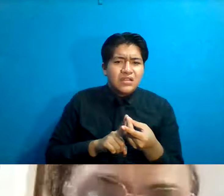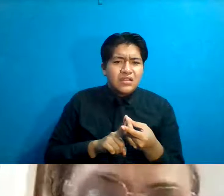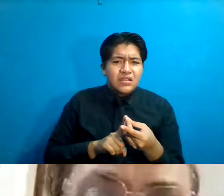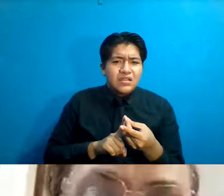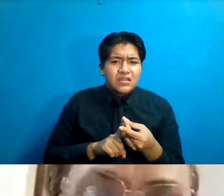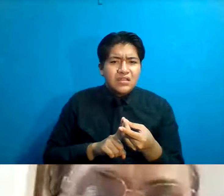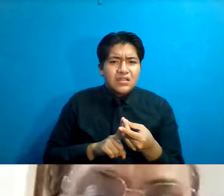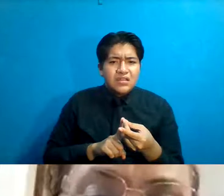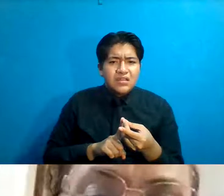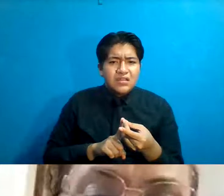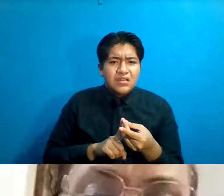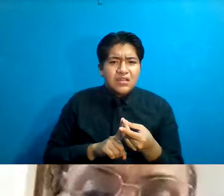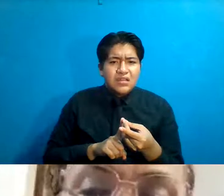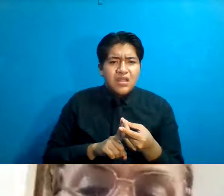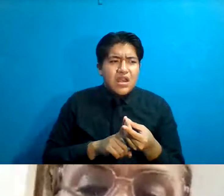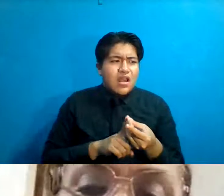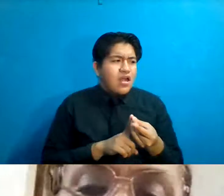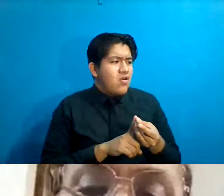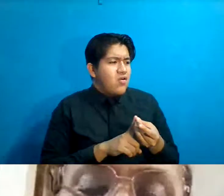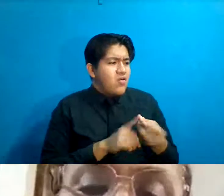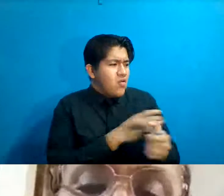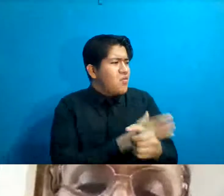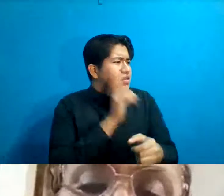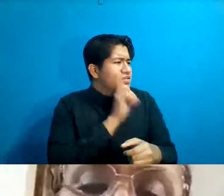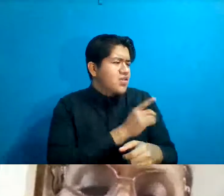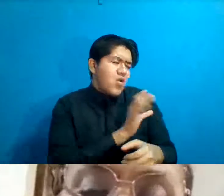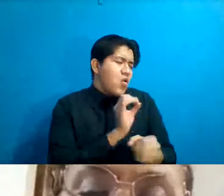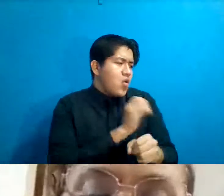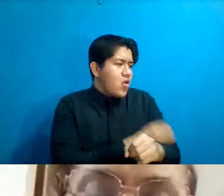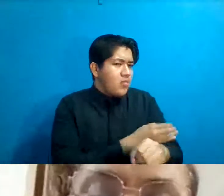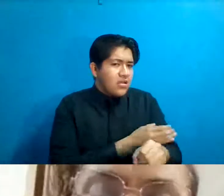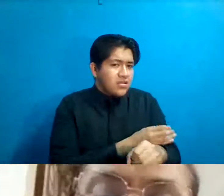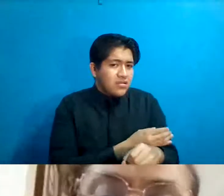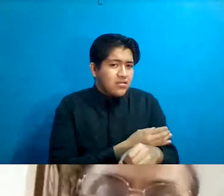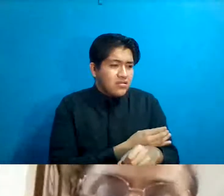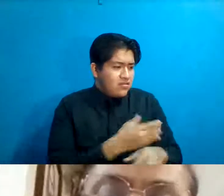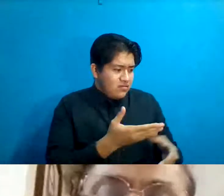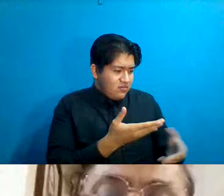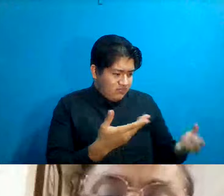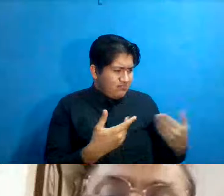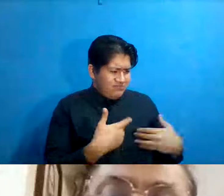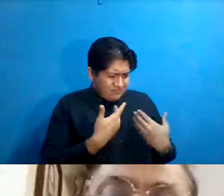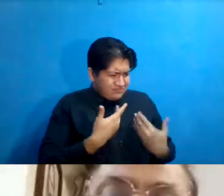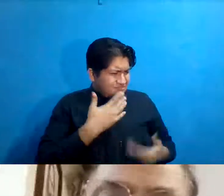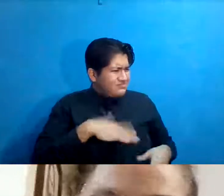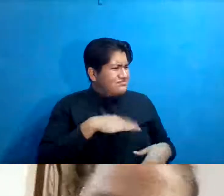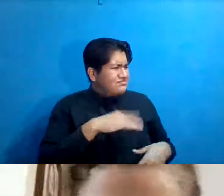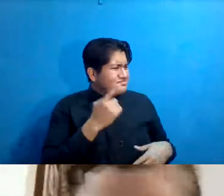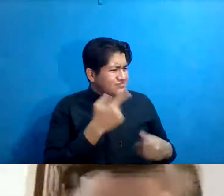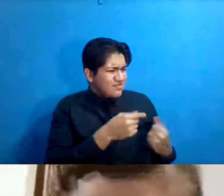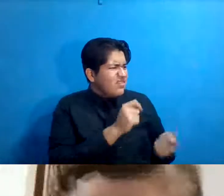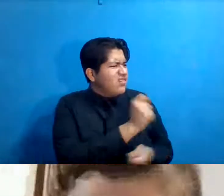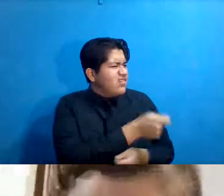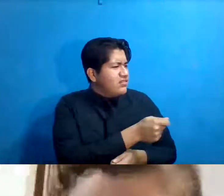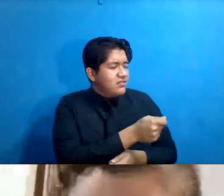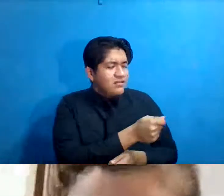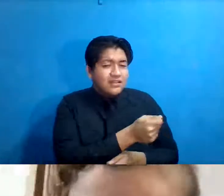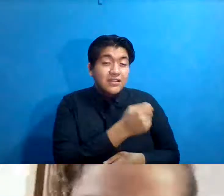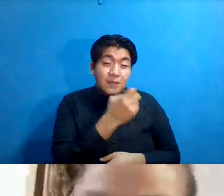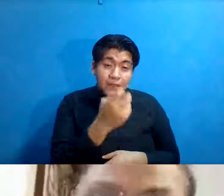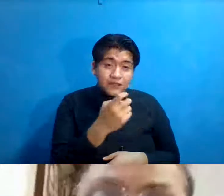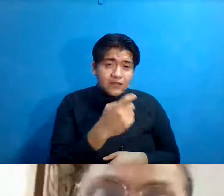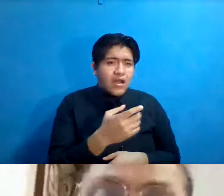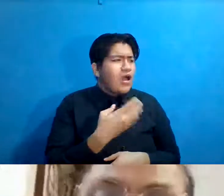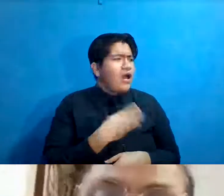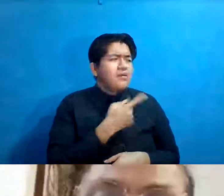Y le pregunta a una compañera o compañero y la compañera le dice, no sé, ¿qué quiere decir? Una verdadera inclusión sería, ah, sí, el